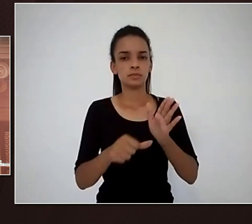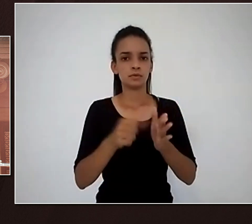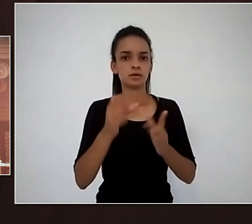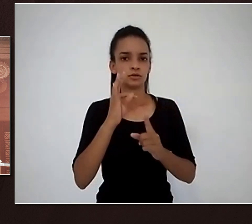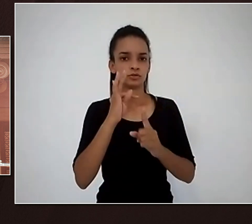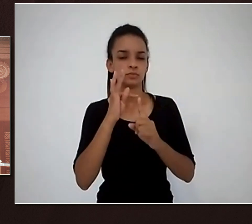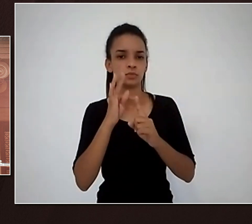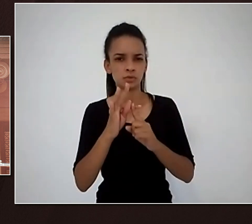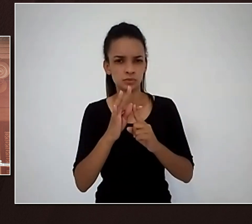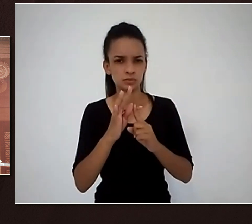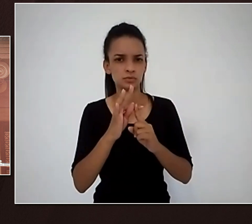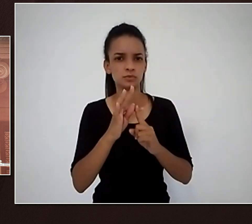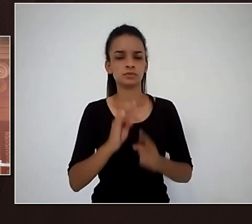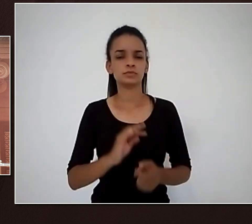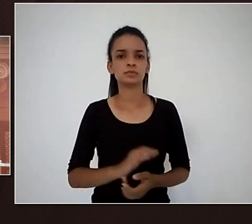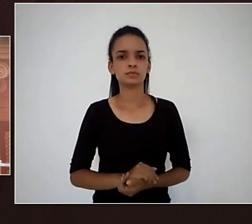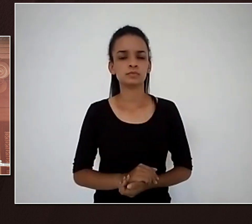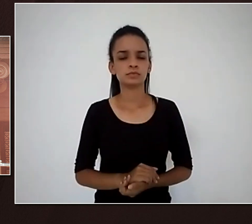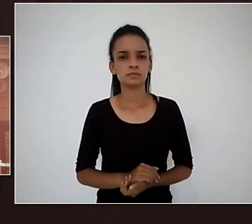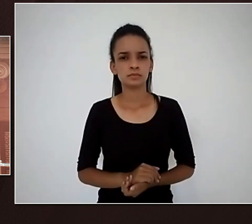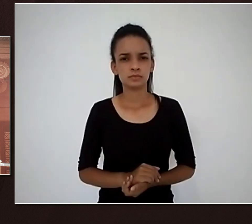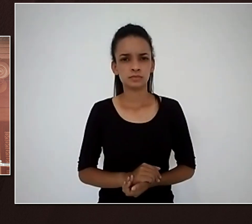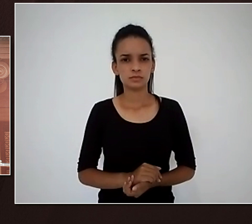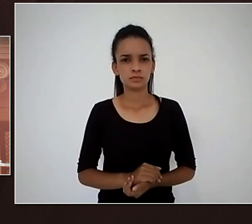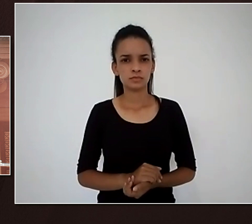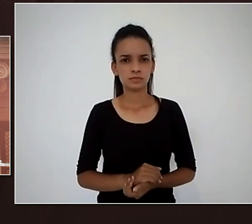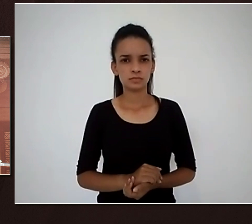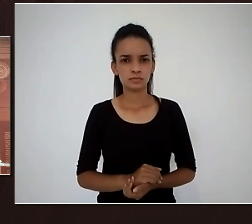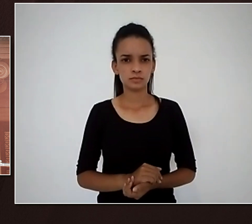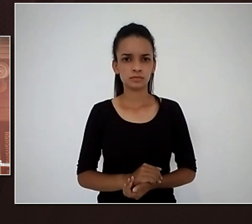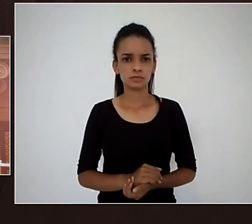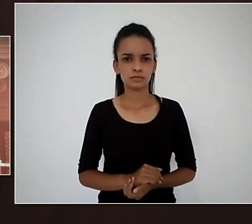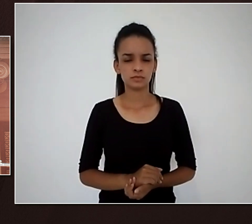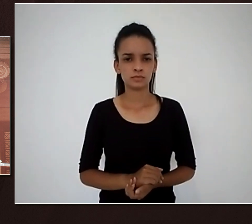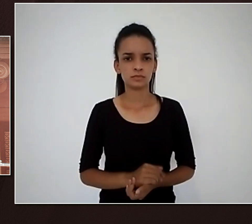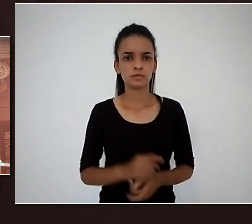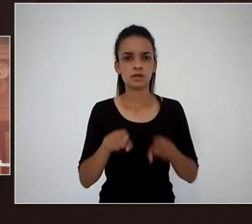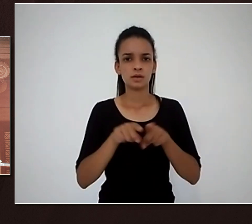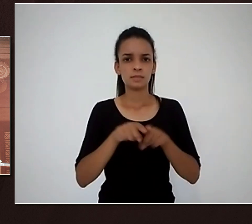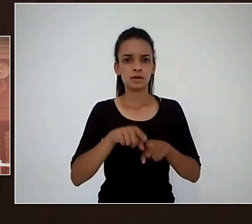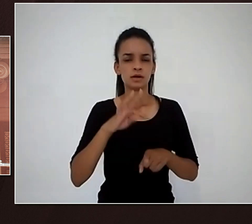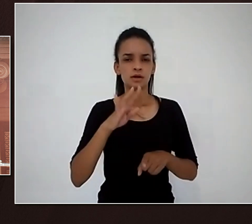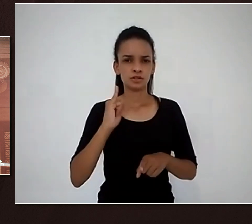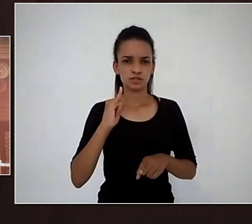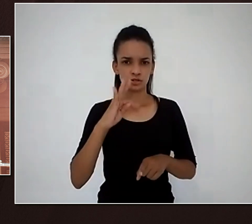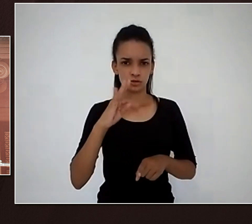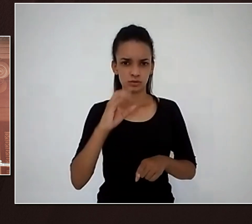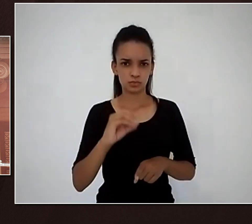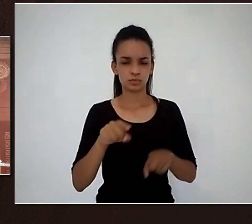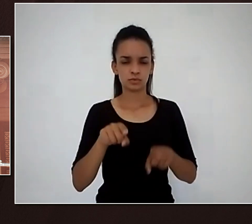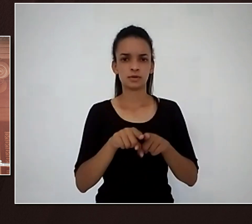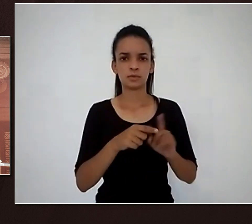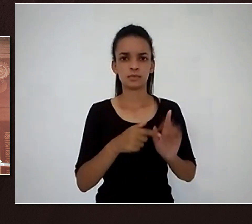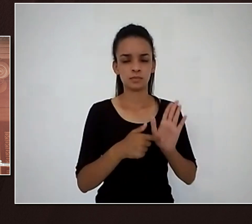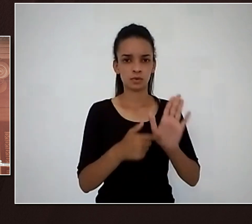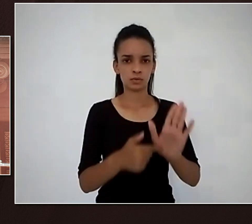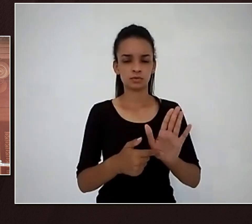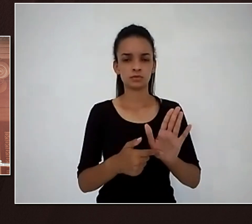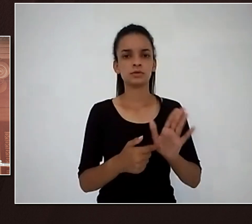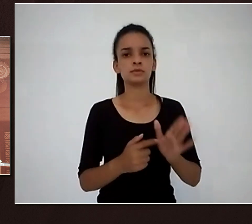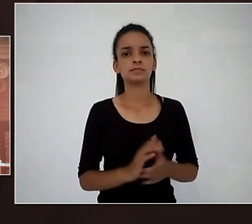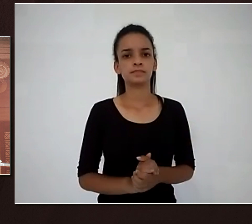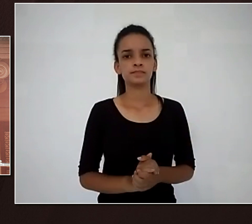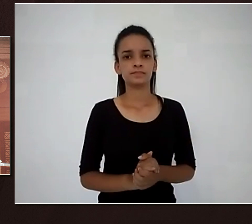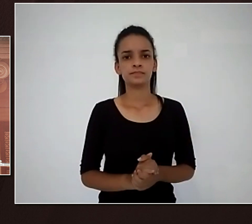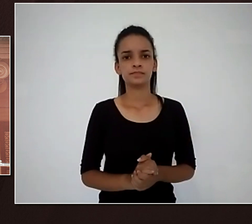judeu, 1 Timóteo 4:7, Tito 3:9, e semear difamações e suspeitas